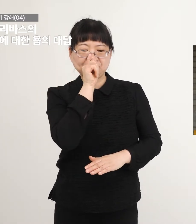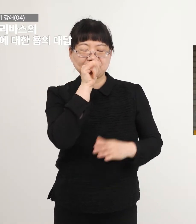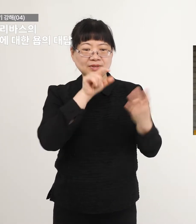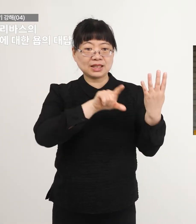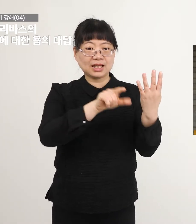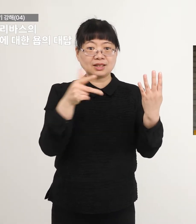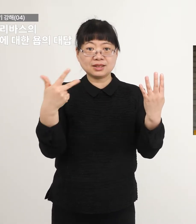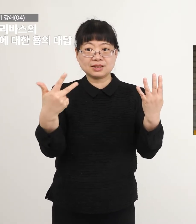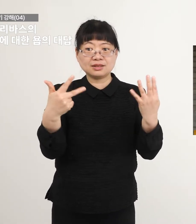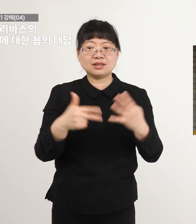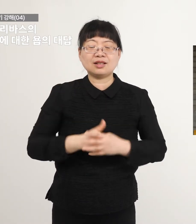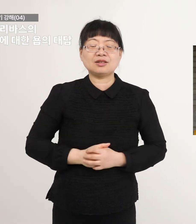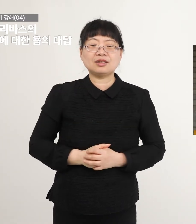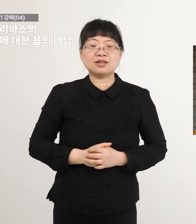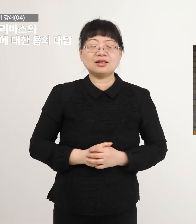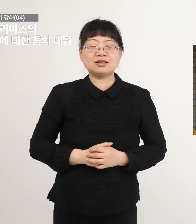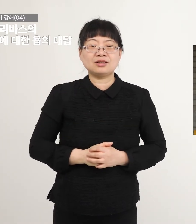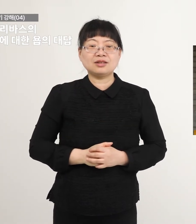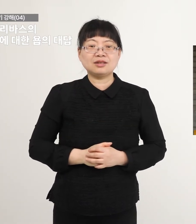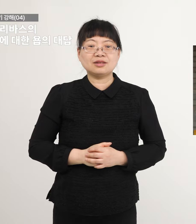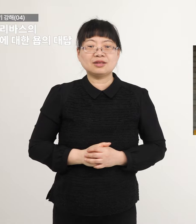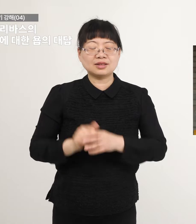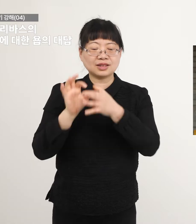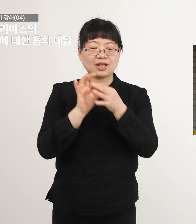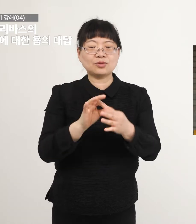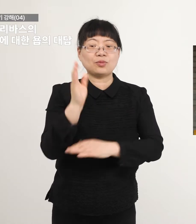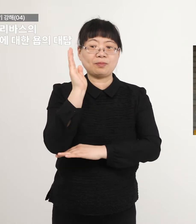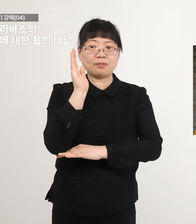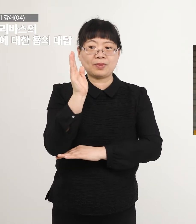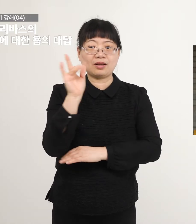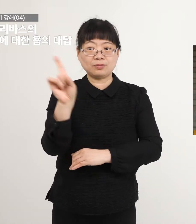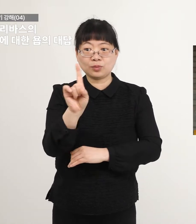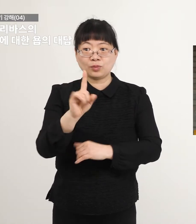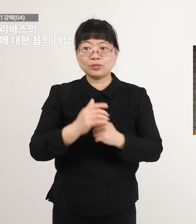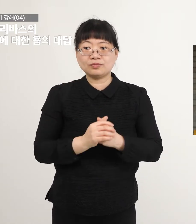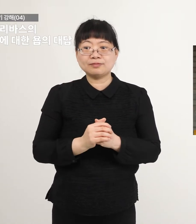7절을 보세요. 친구의 계속되는 얘기입니다.